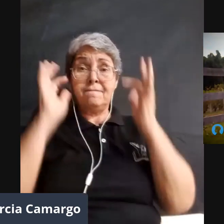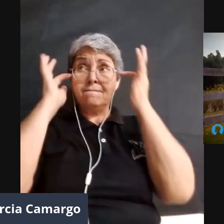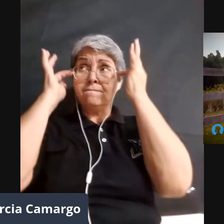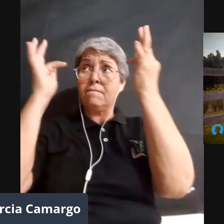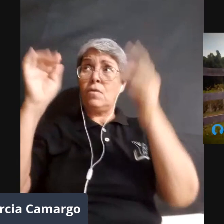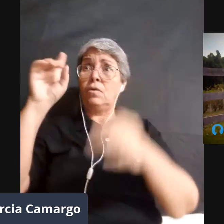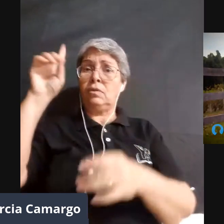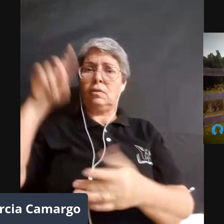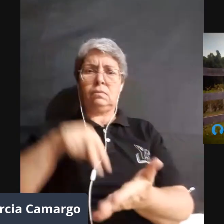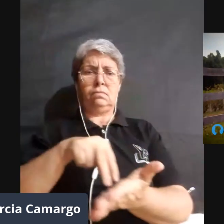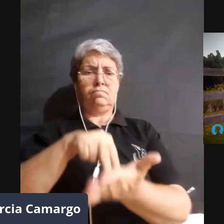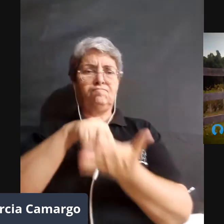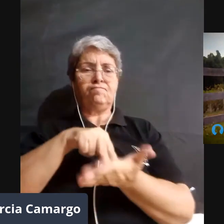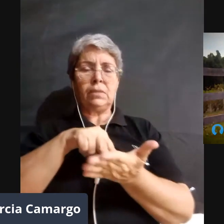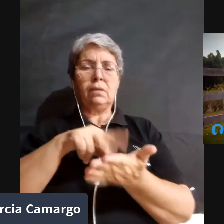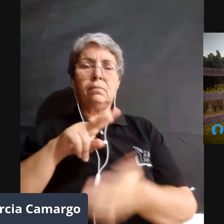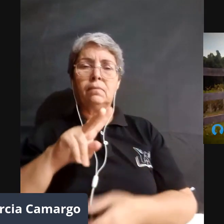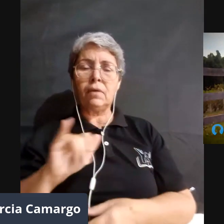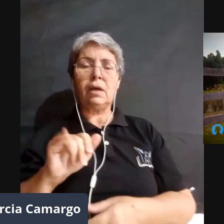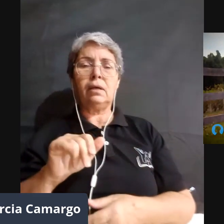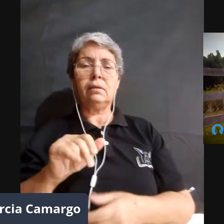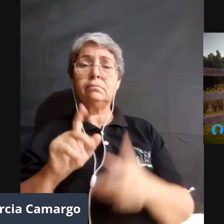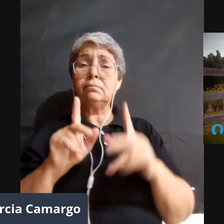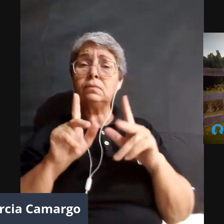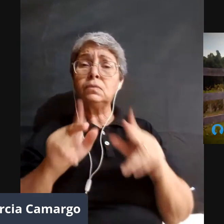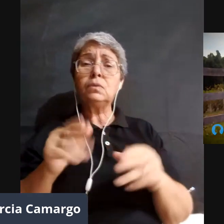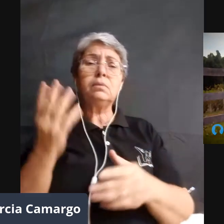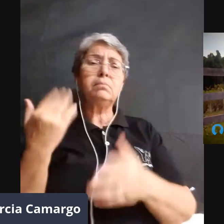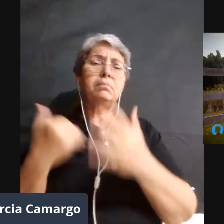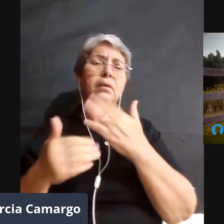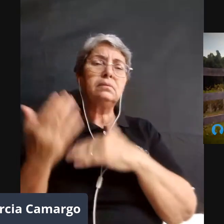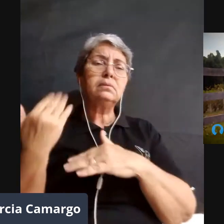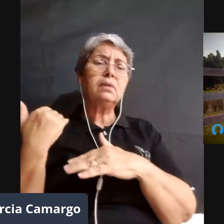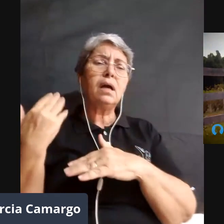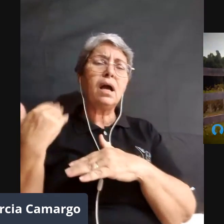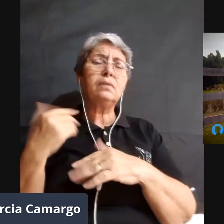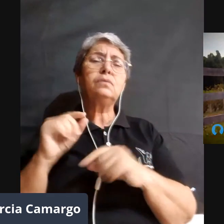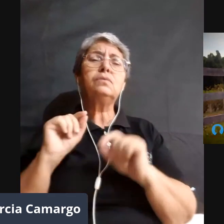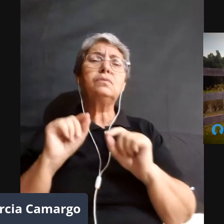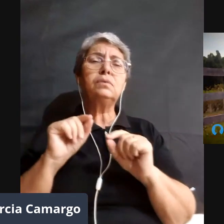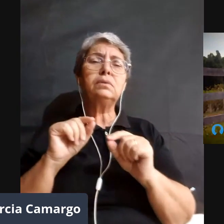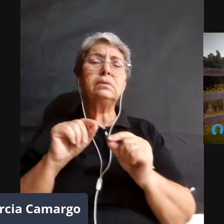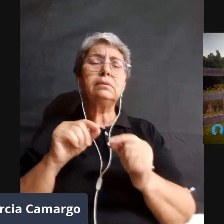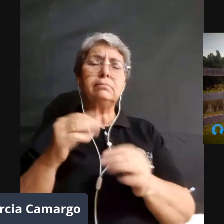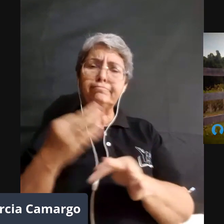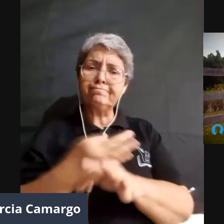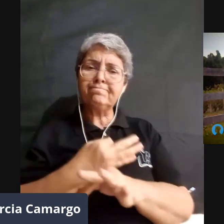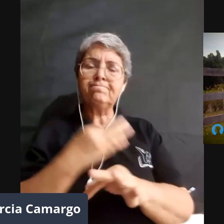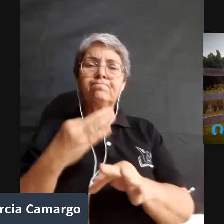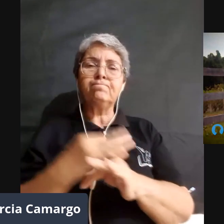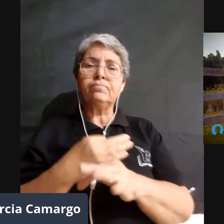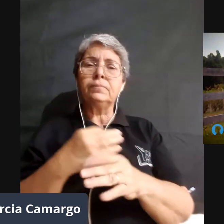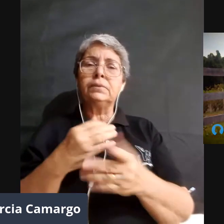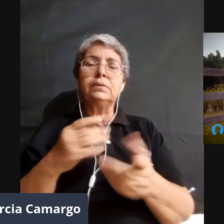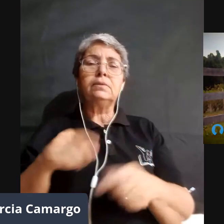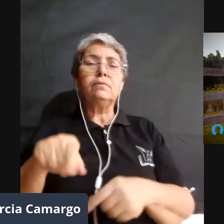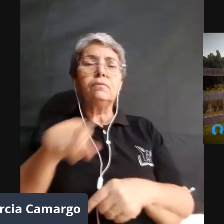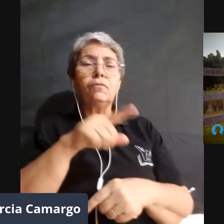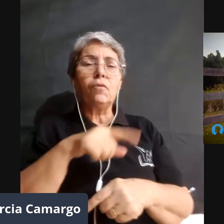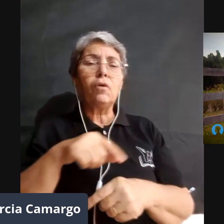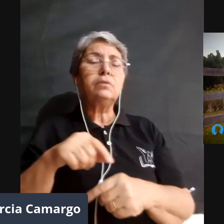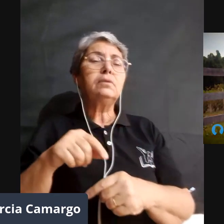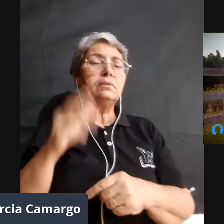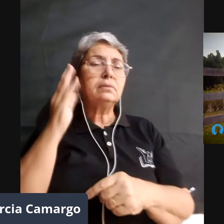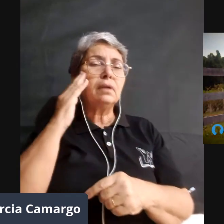permanecerão firmes, como o fez aquele solitário no templo, que insistia: não façais da casa de meu pai casa